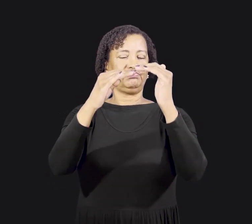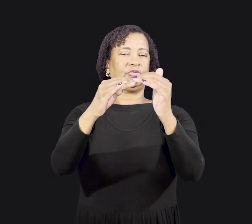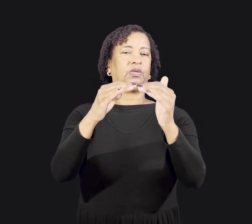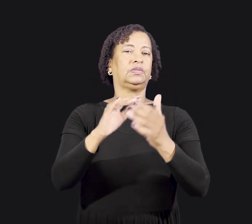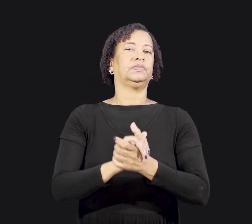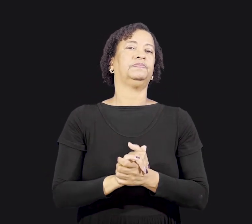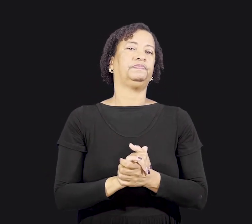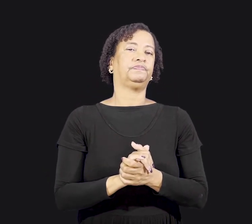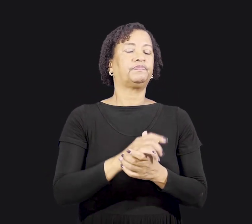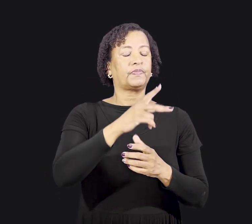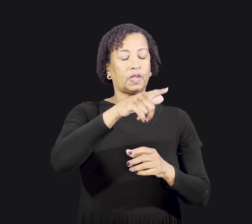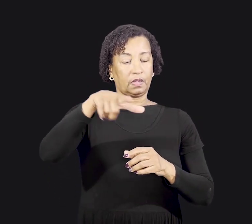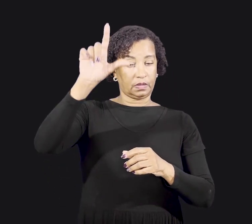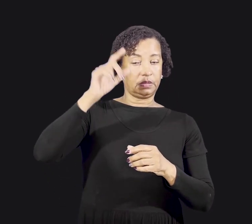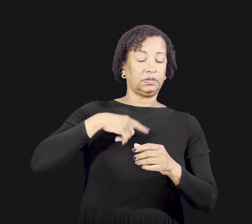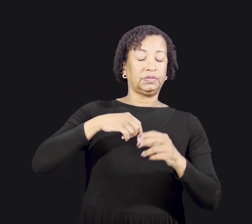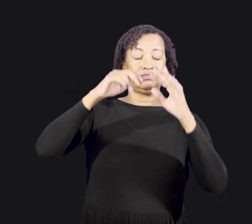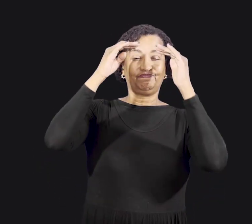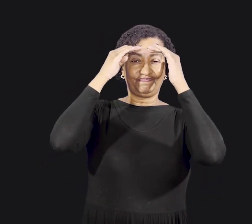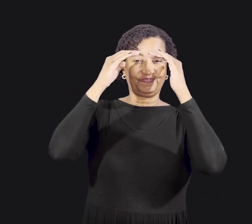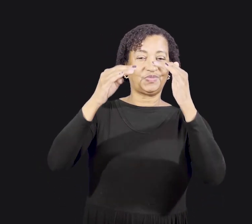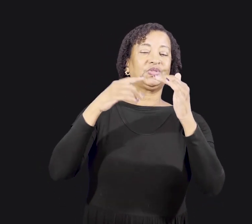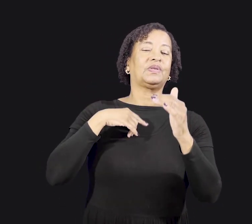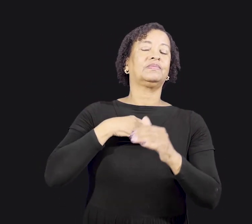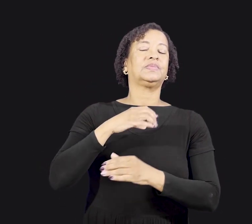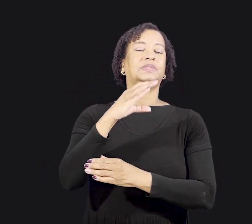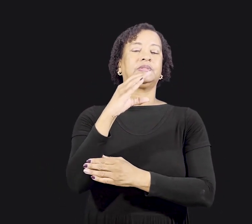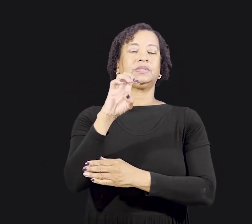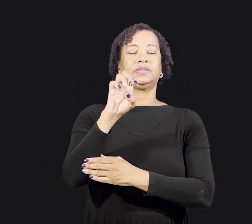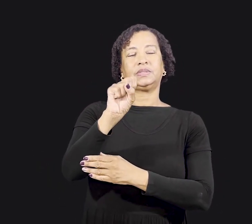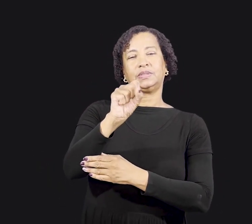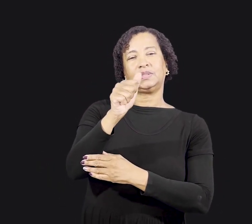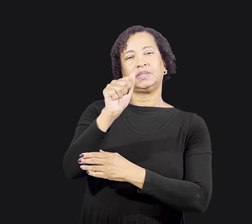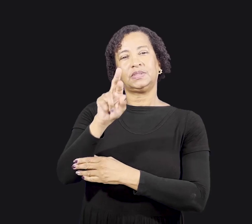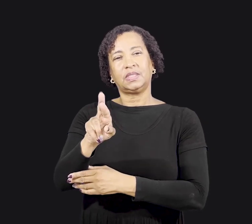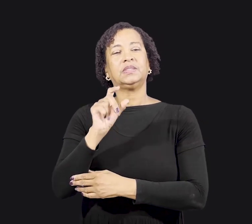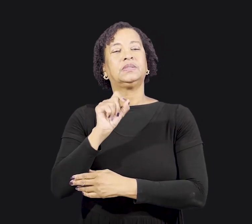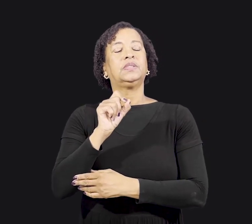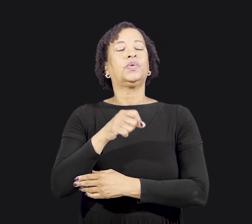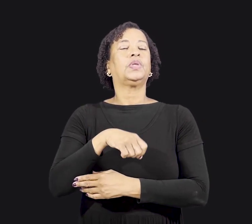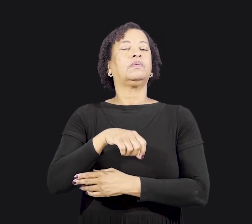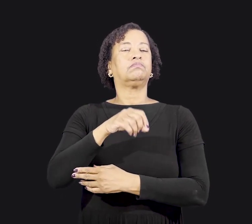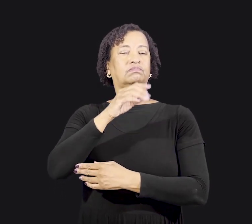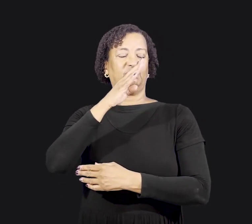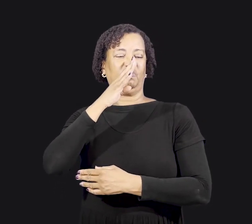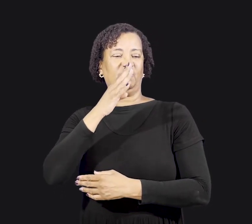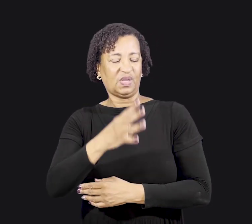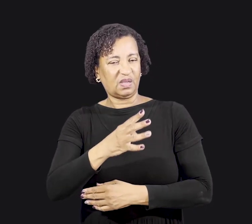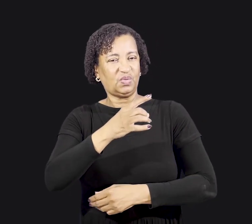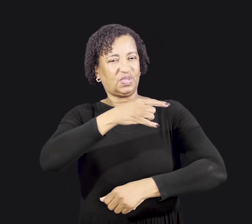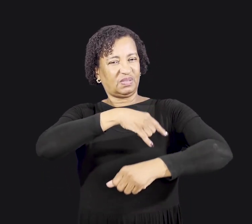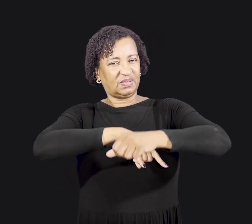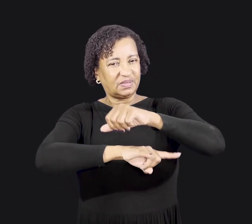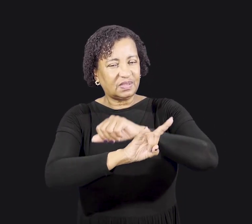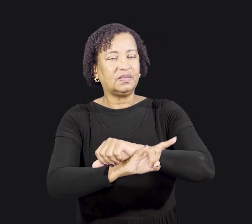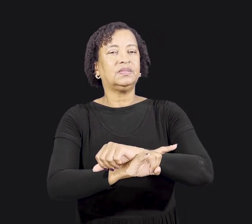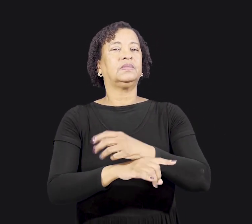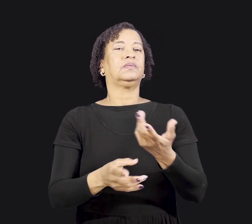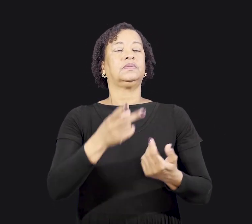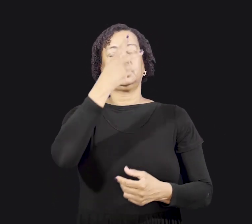você pensasse em ser leal a outra pessoa que não fosse César, seria acusado de traição e morto. Todo ano, os cidadãos romanos deveriam pôr